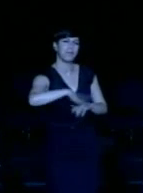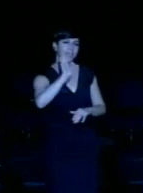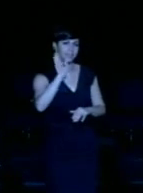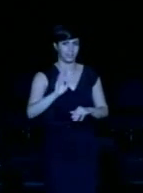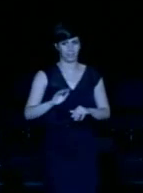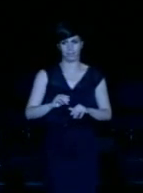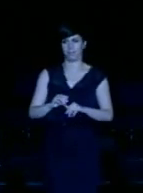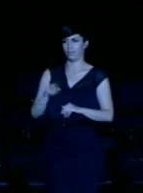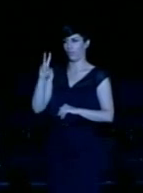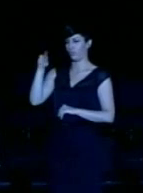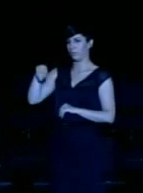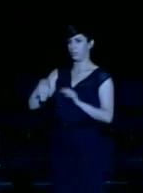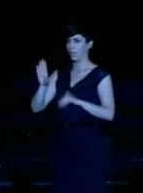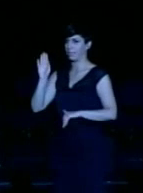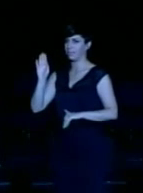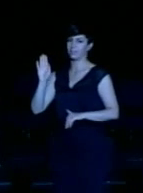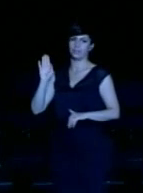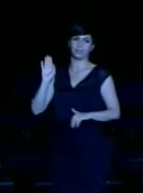sepas. Más de 2 metros.